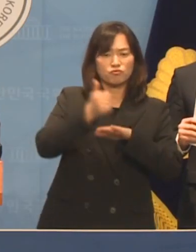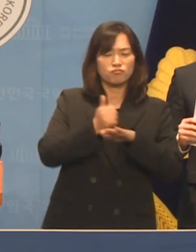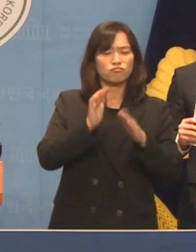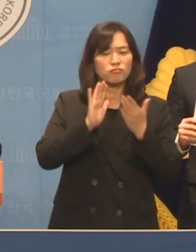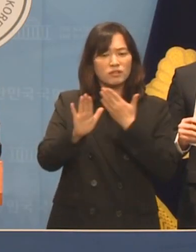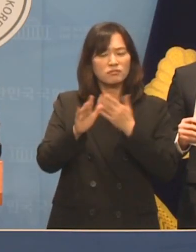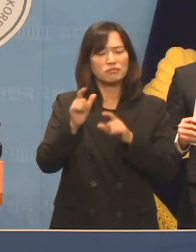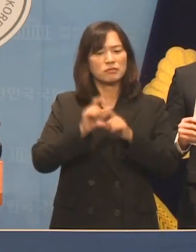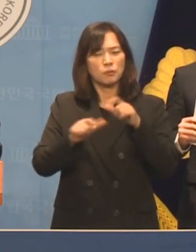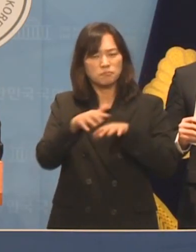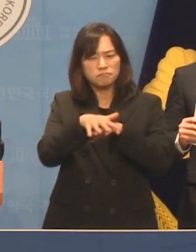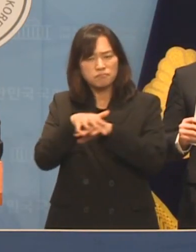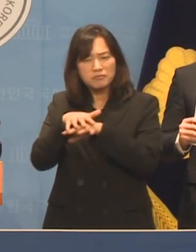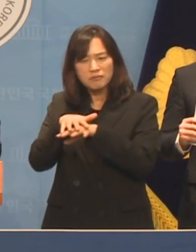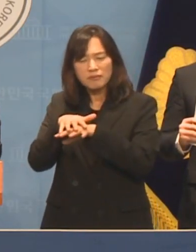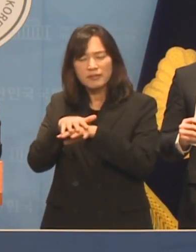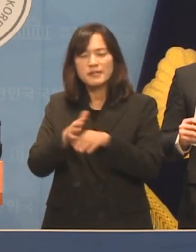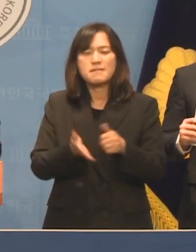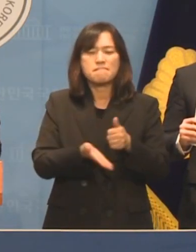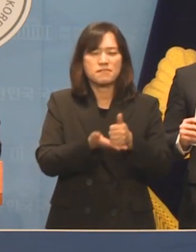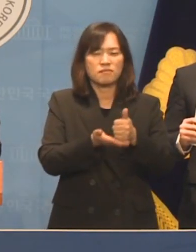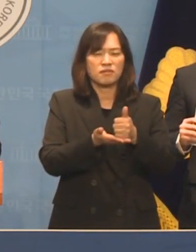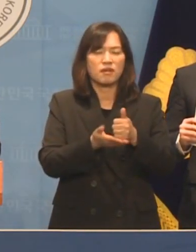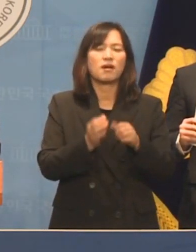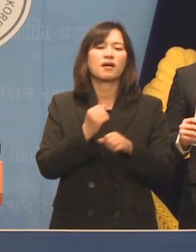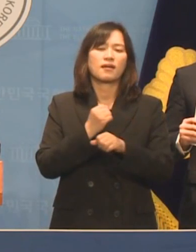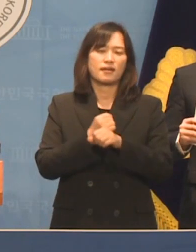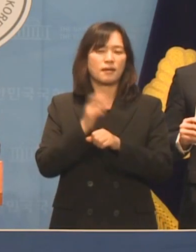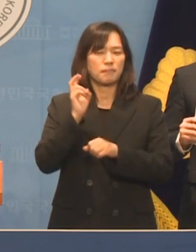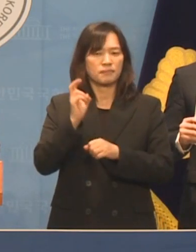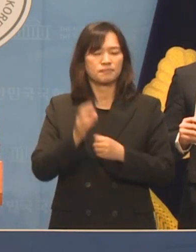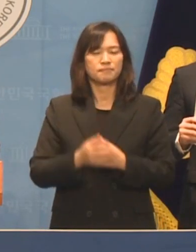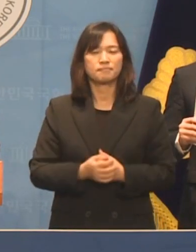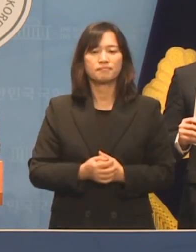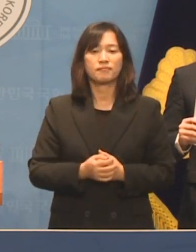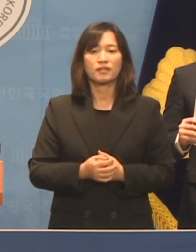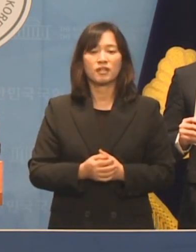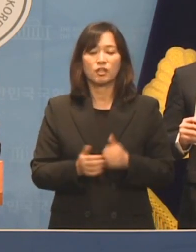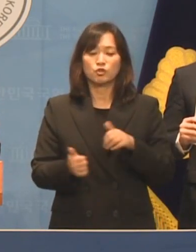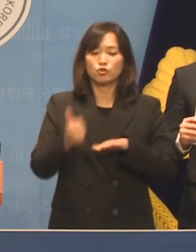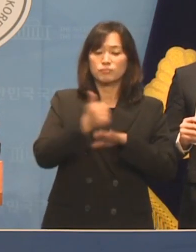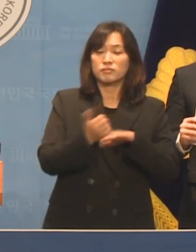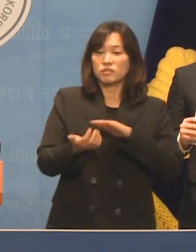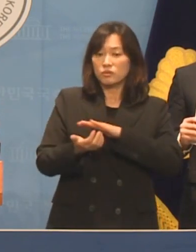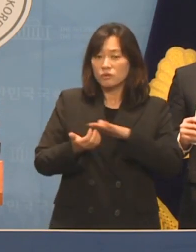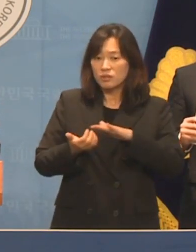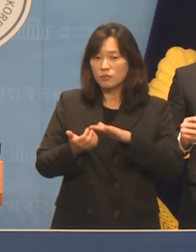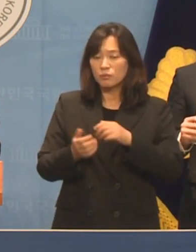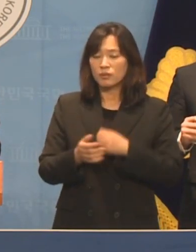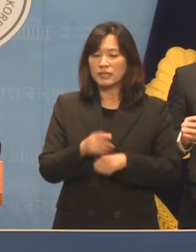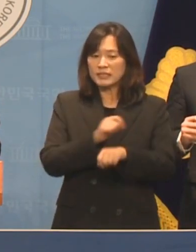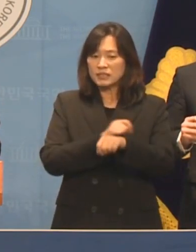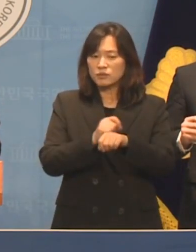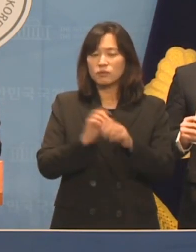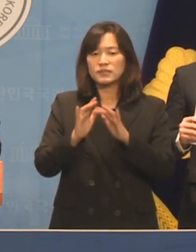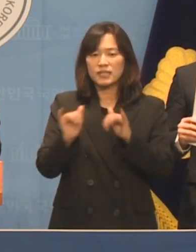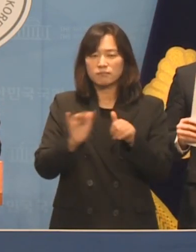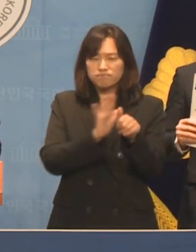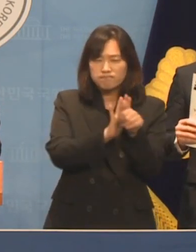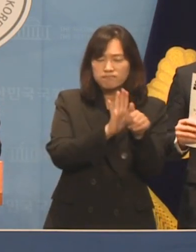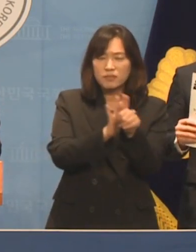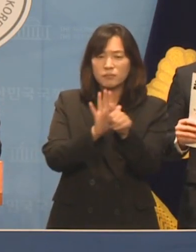직접적이고 조직적인 개입이 이루어졌을 가능성이 큽니다. 취임식도 하기 전에 특정 후보를